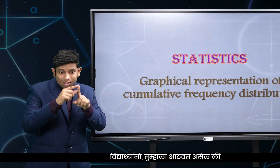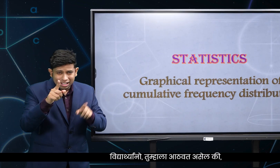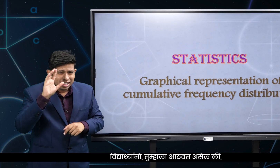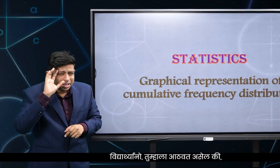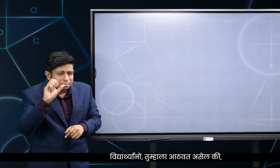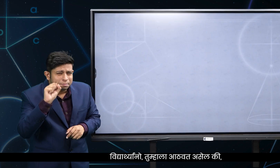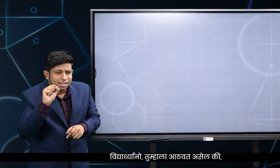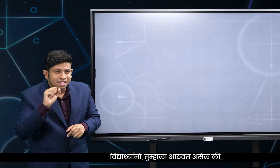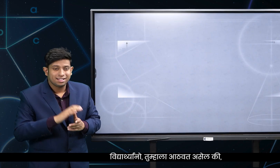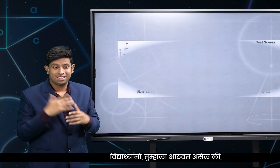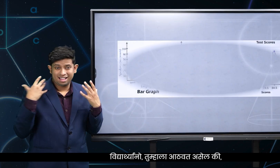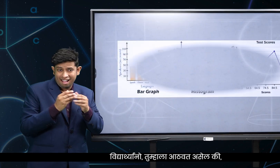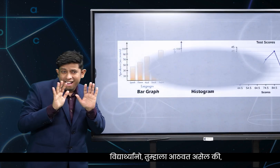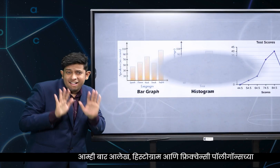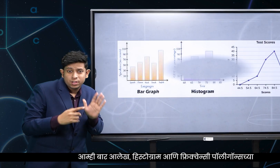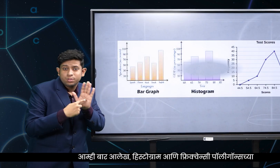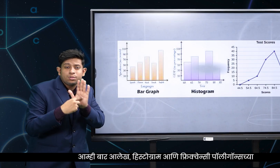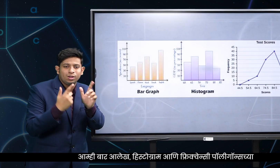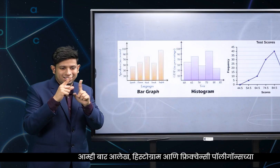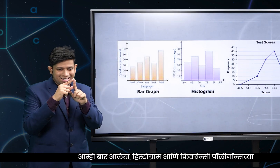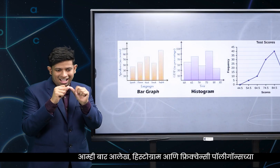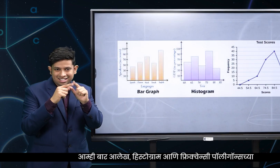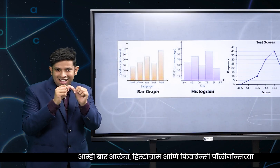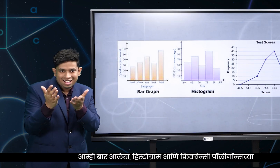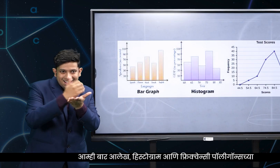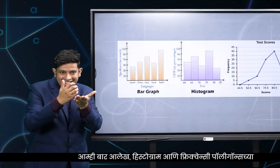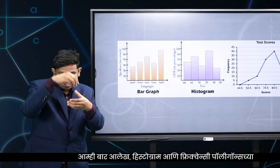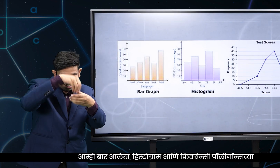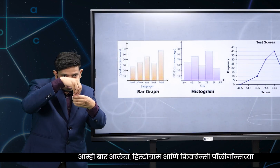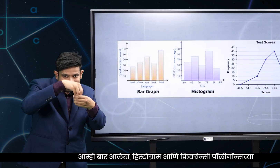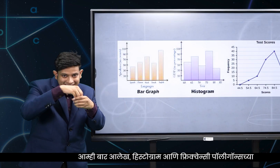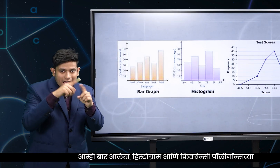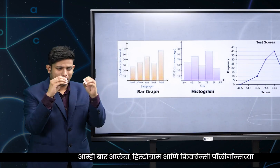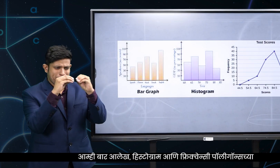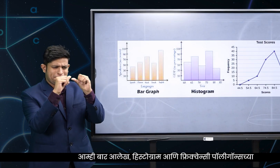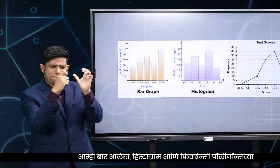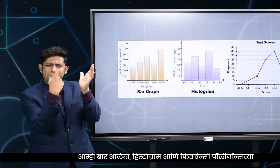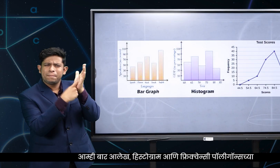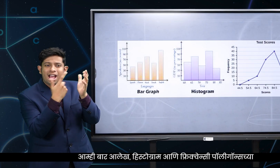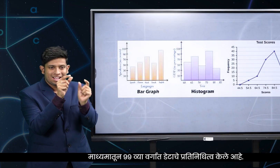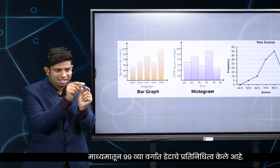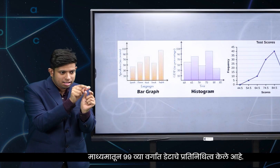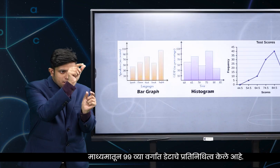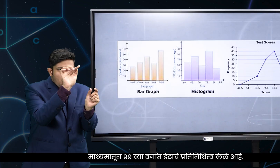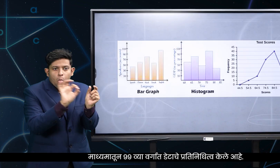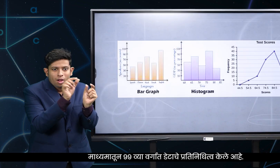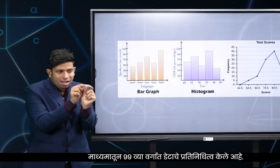विद्यार्थ्यांनो, तुम्हाला आठवत असेल की आम्ही बार आलेख, हिस्टोग्राम आणि फ्रिक्वेन्सी पॉलिगॉन्सच्या माध्यमातून